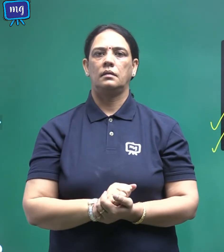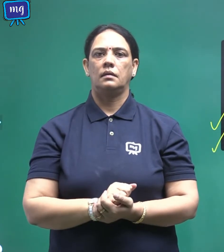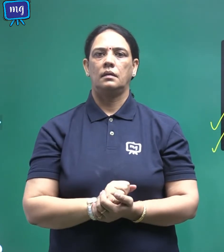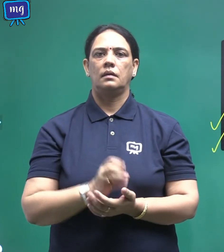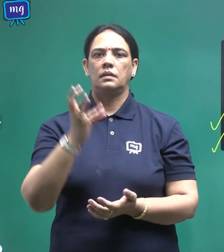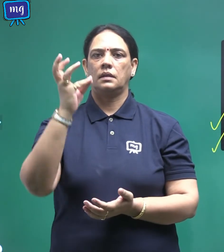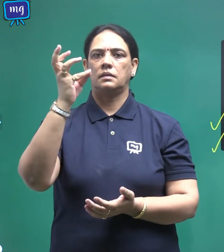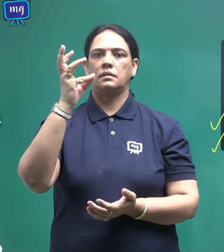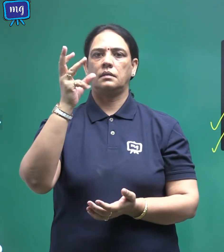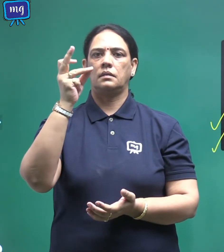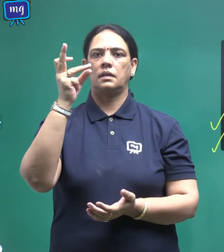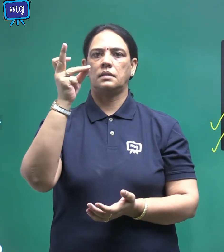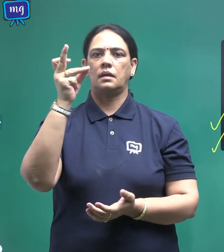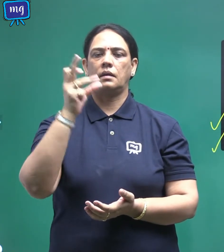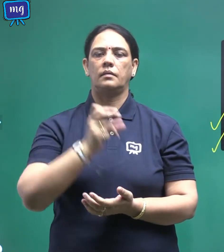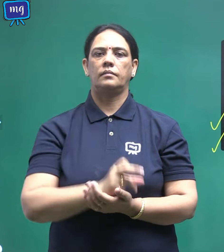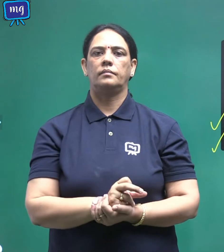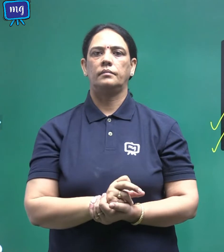तीसरा